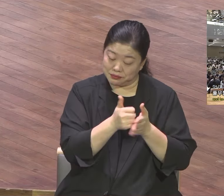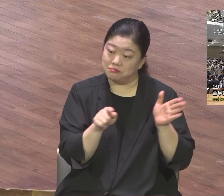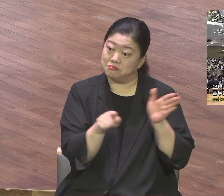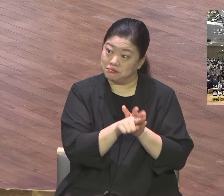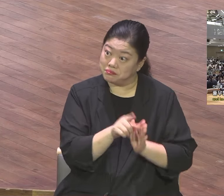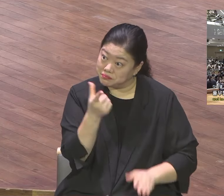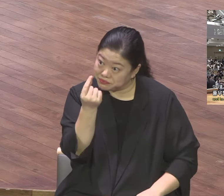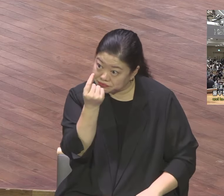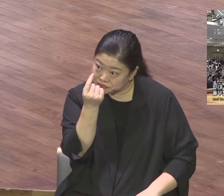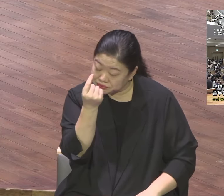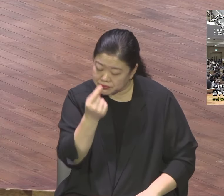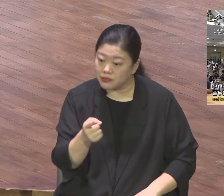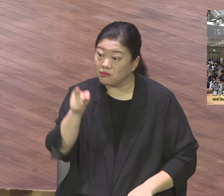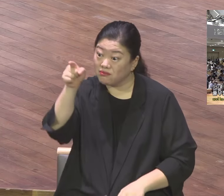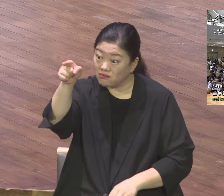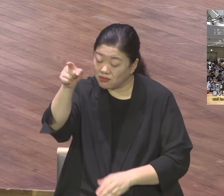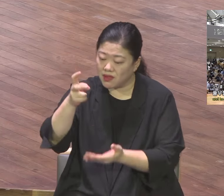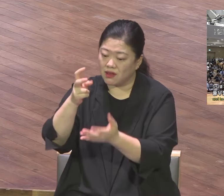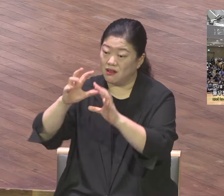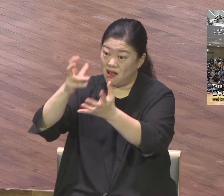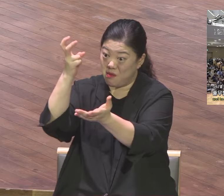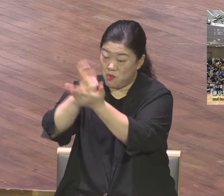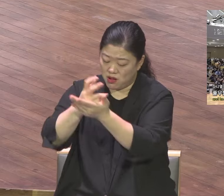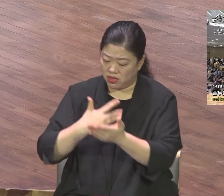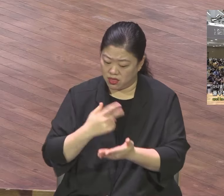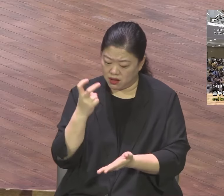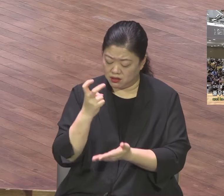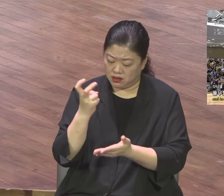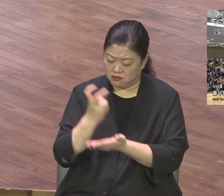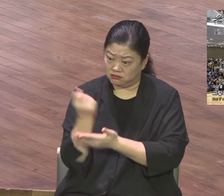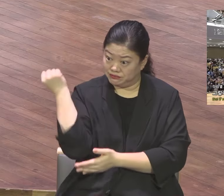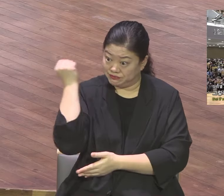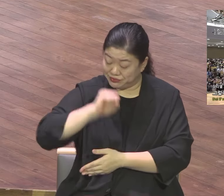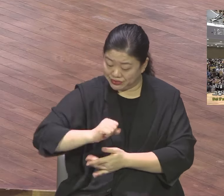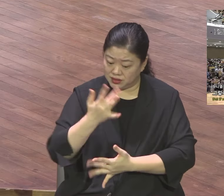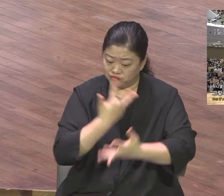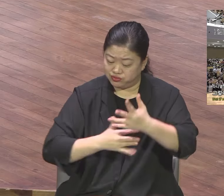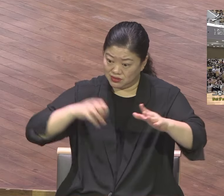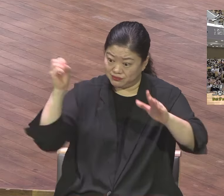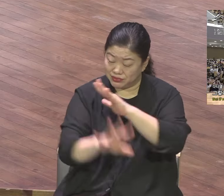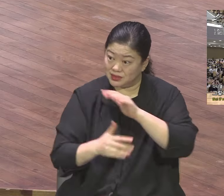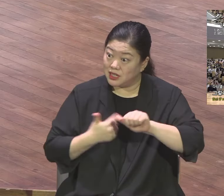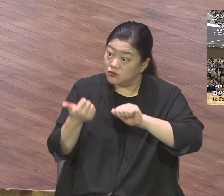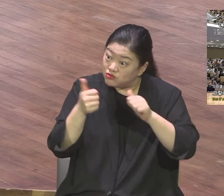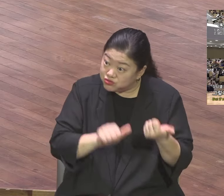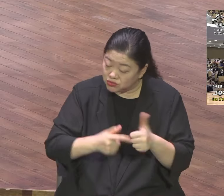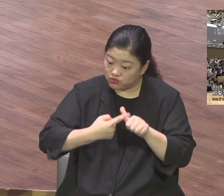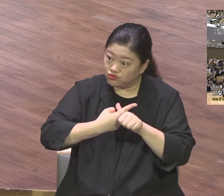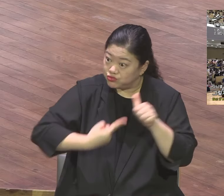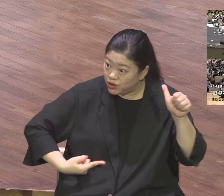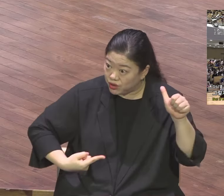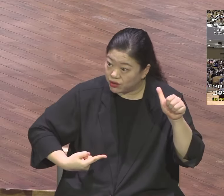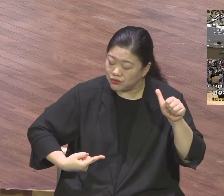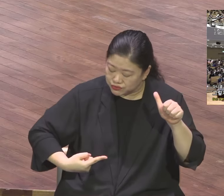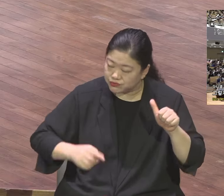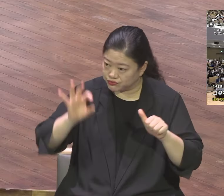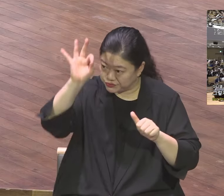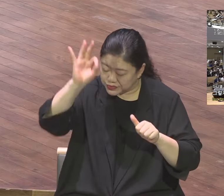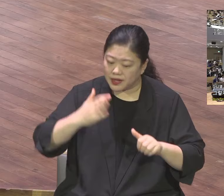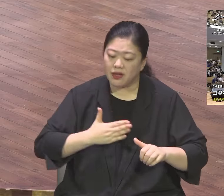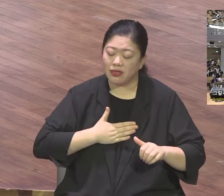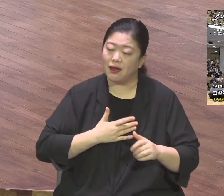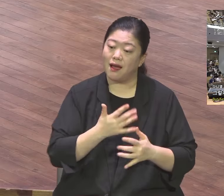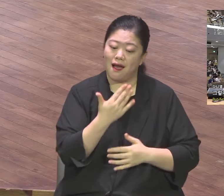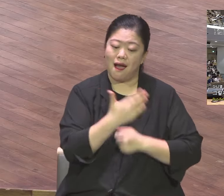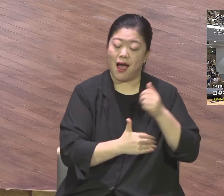능히 건져내시겠고 왕의 손에서도 건져내시리다. 그렇게 하지 아니하실지라도 왕이여,